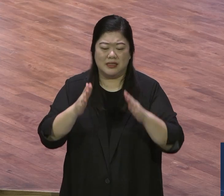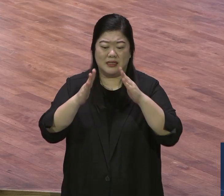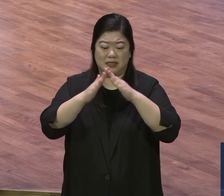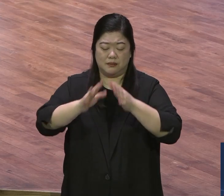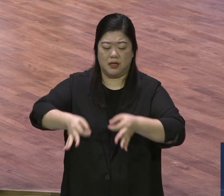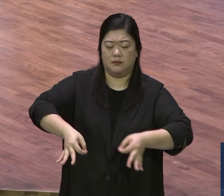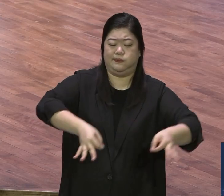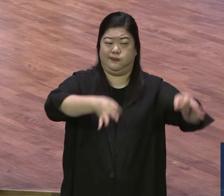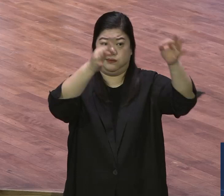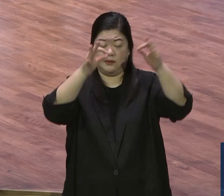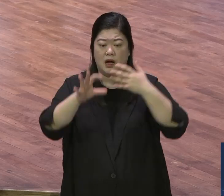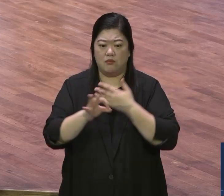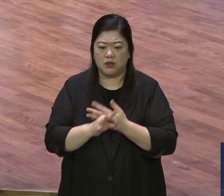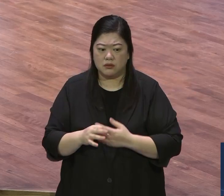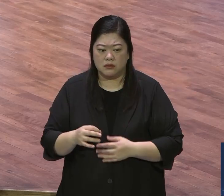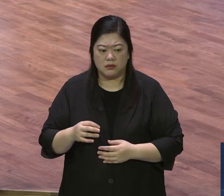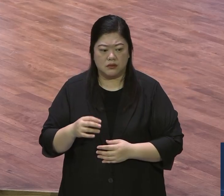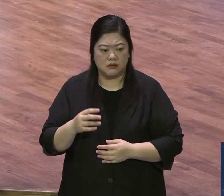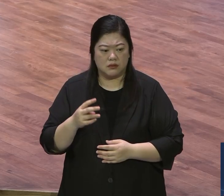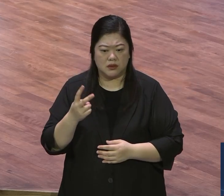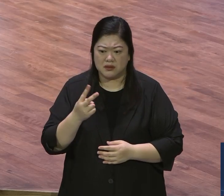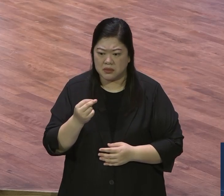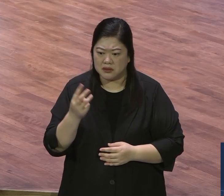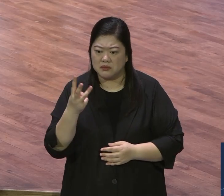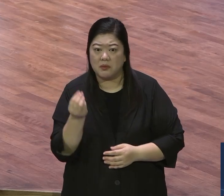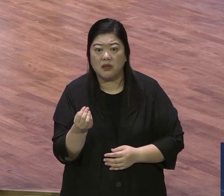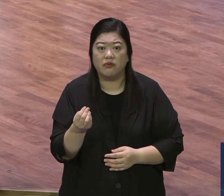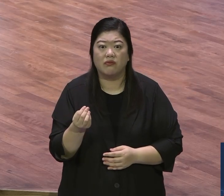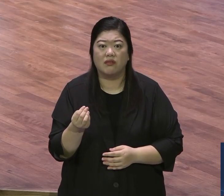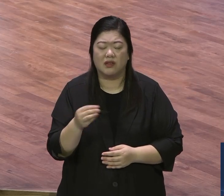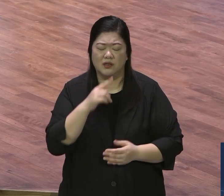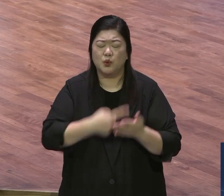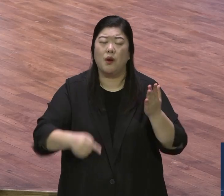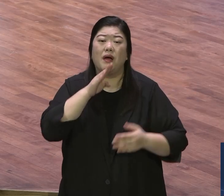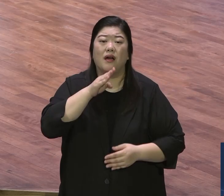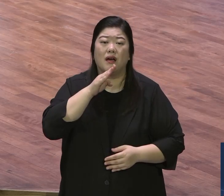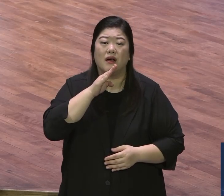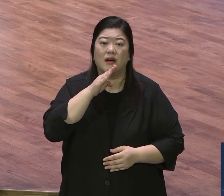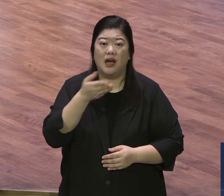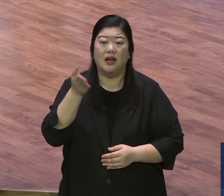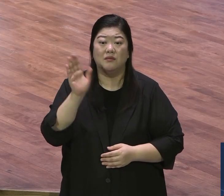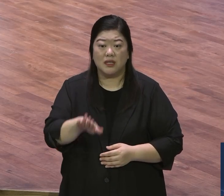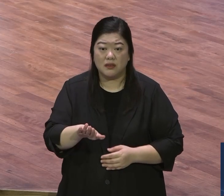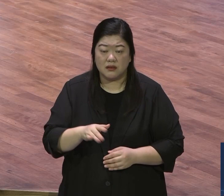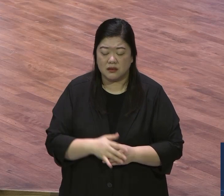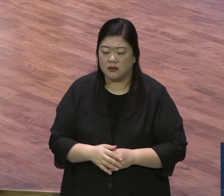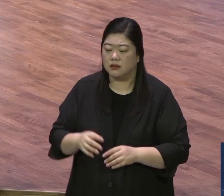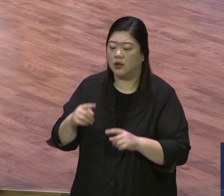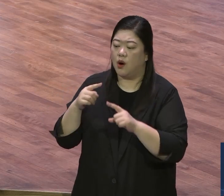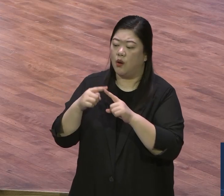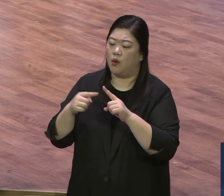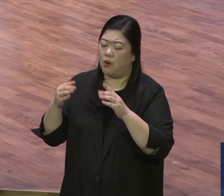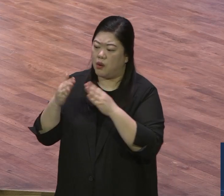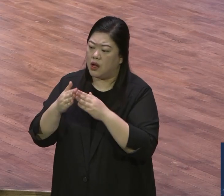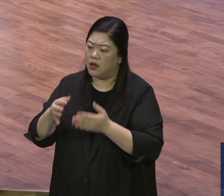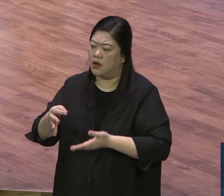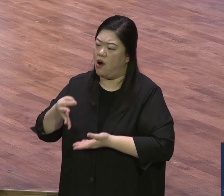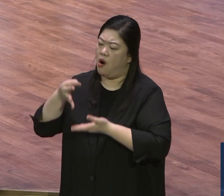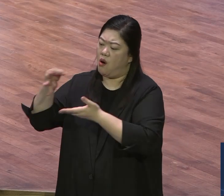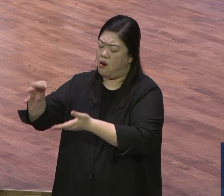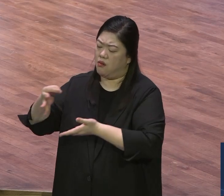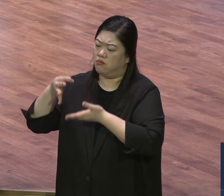헌금을 하는데 헌금은 현금 들고 와서 헌금을 하는 사람들이 세상 살면서 그락카락 돈에 대해서